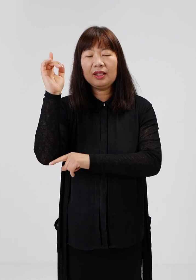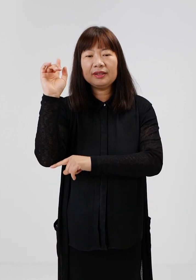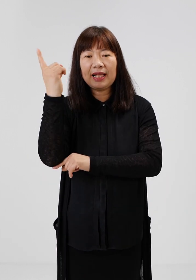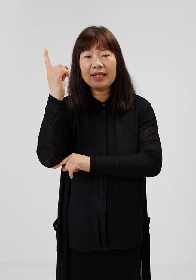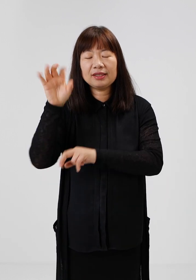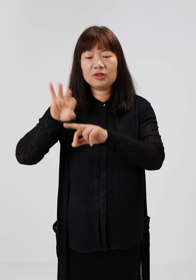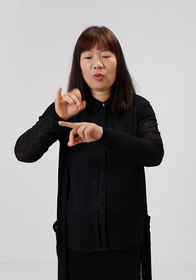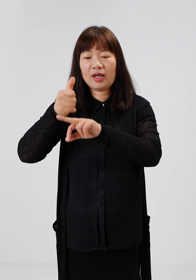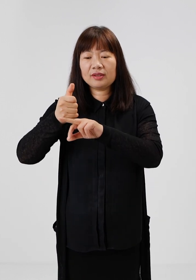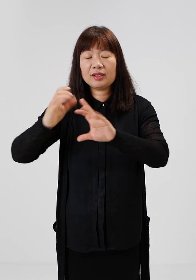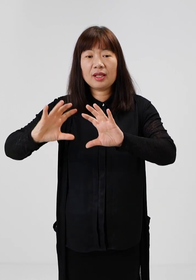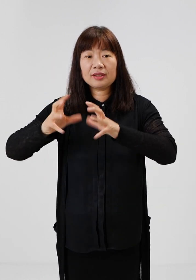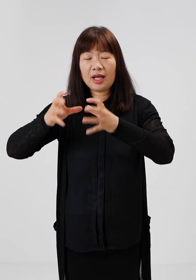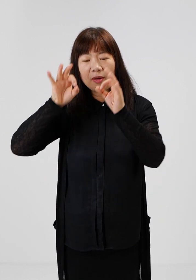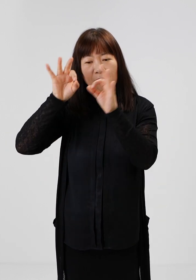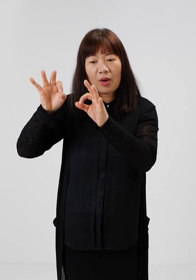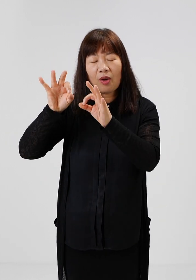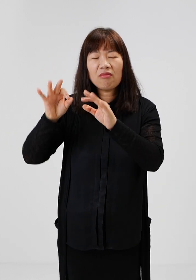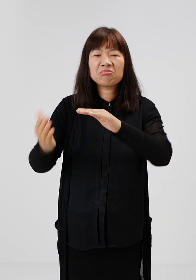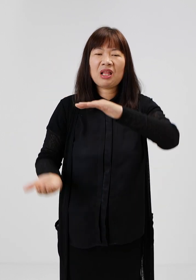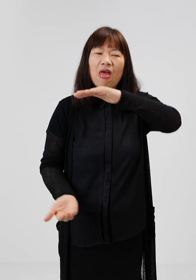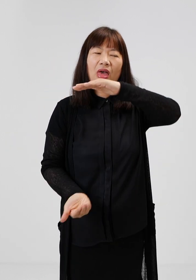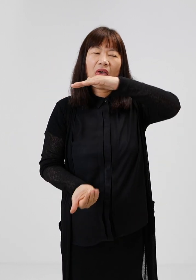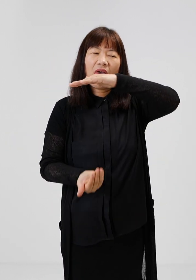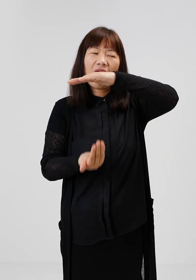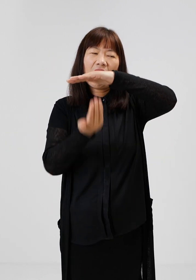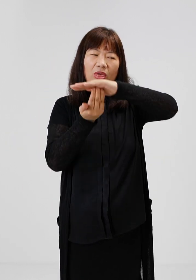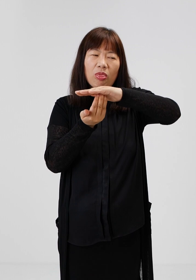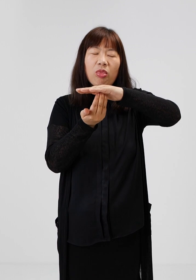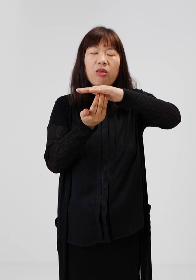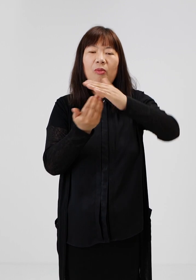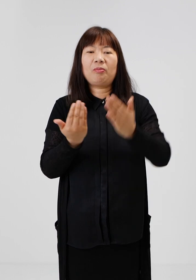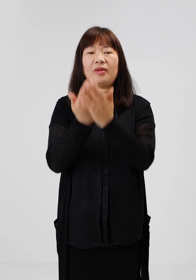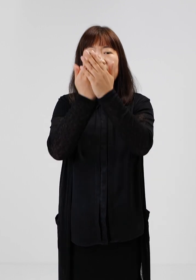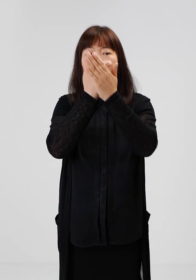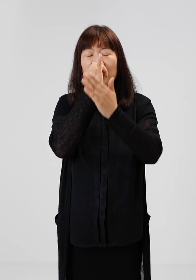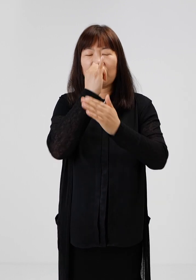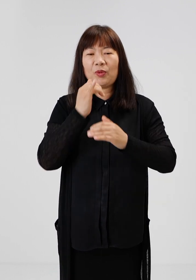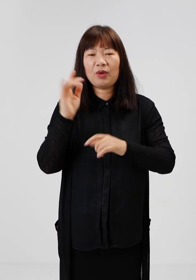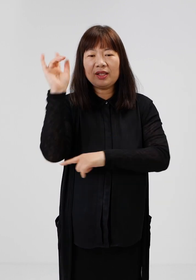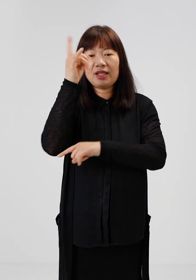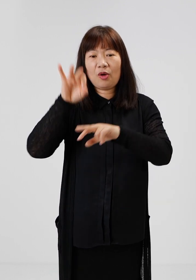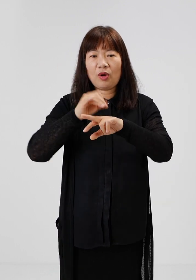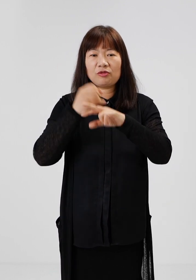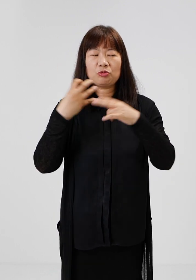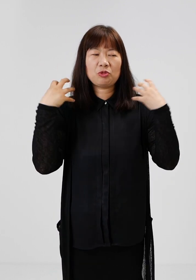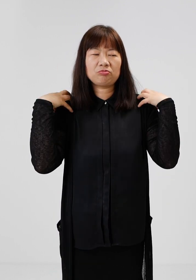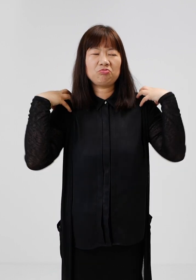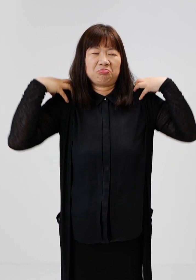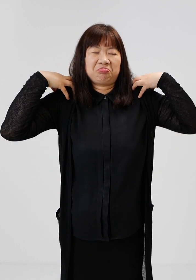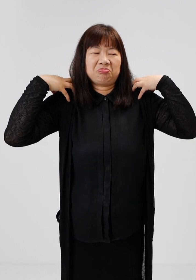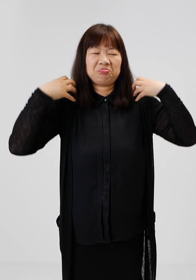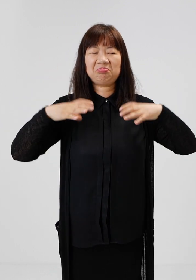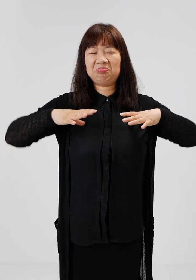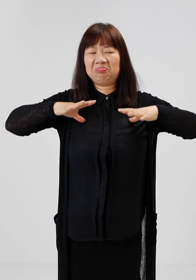왕국이 최고로 상승기에 있었고 다윗 어깨에도 뽕이 잔뜩 들어가